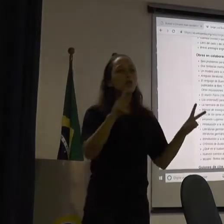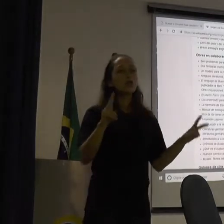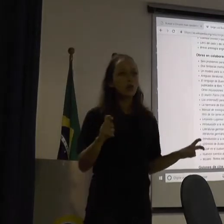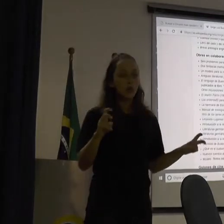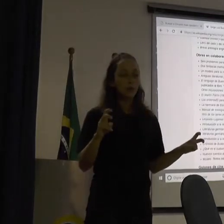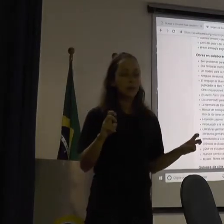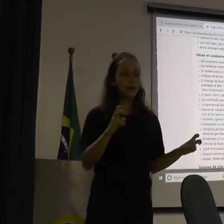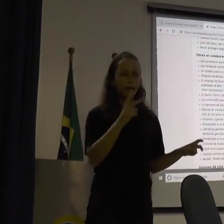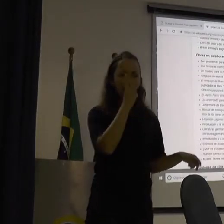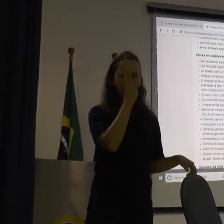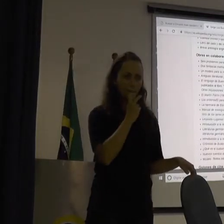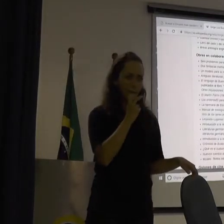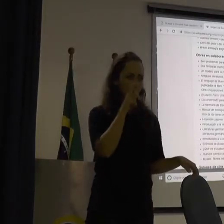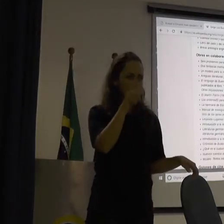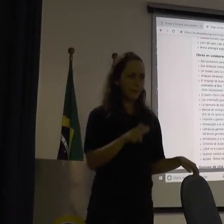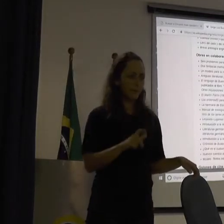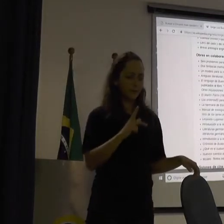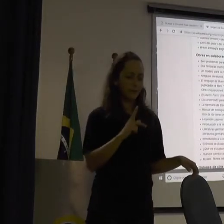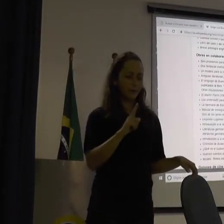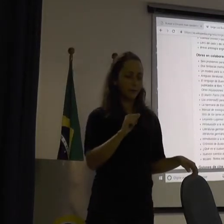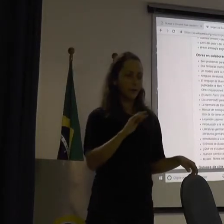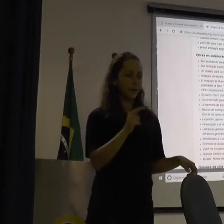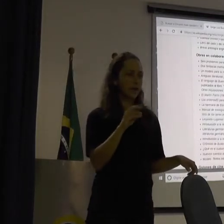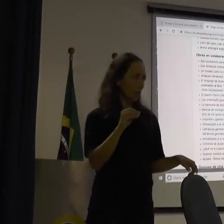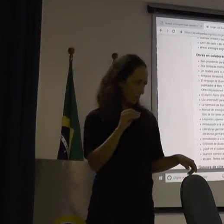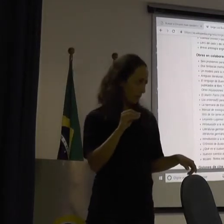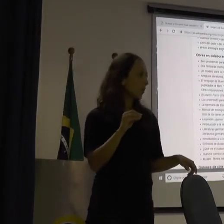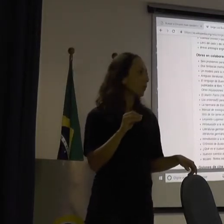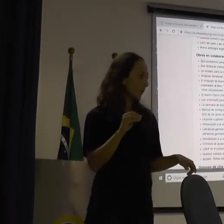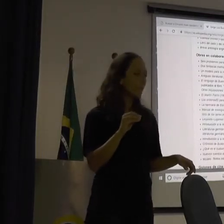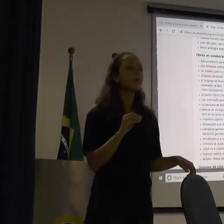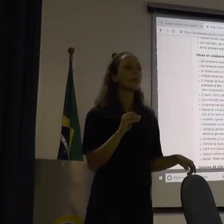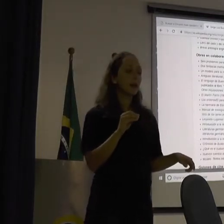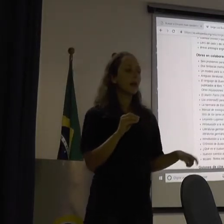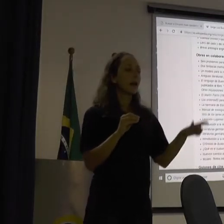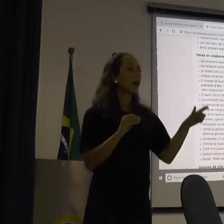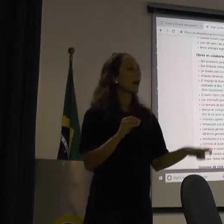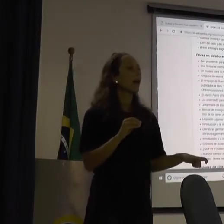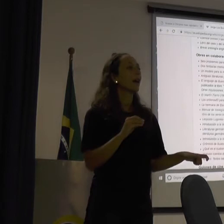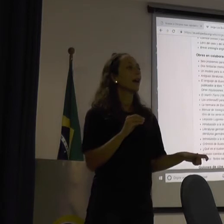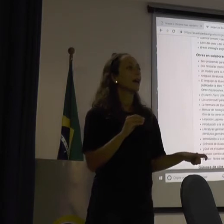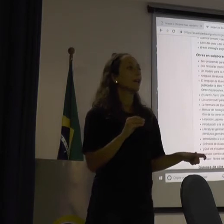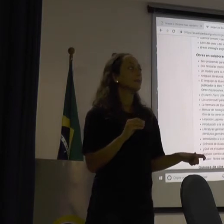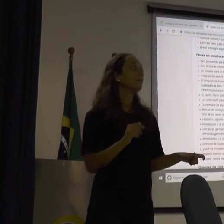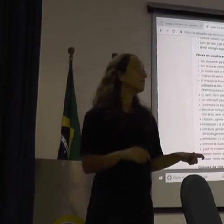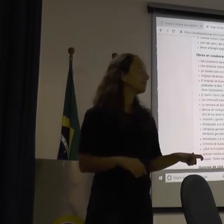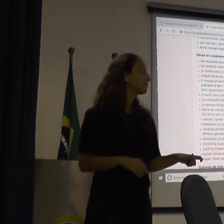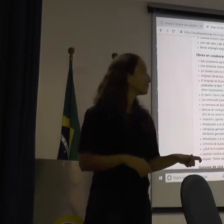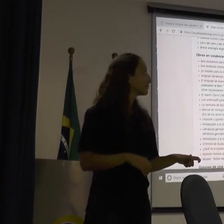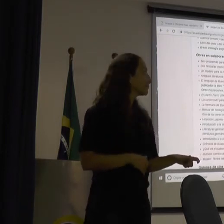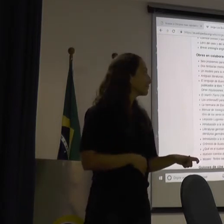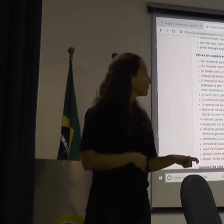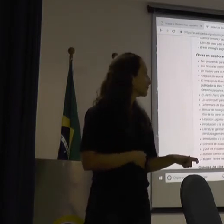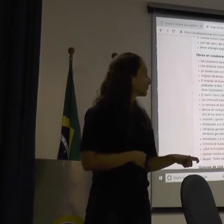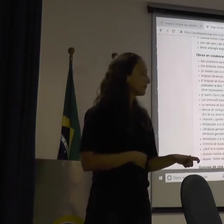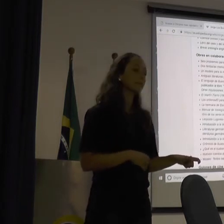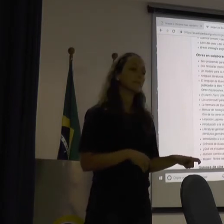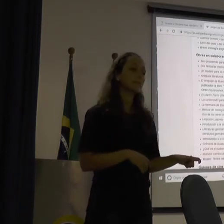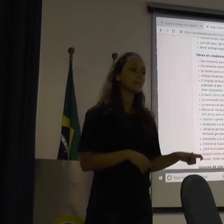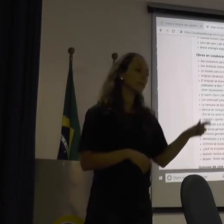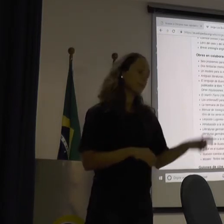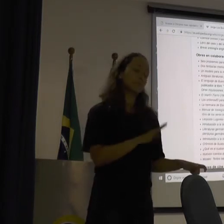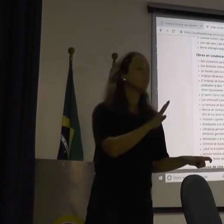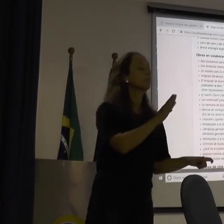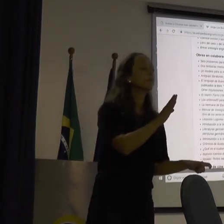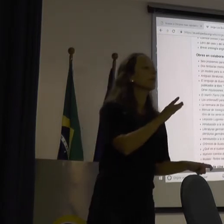ou aquele ditado latino, né? Verba volant, scripta manet. Ele fala, de fato,